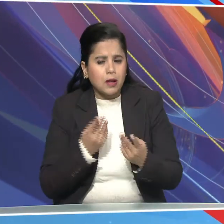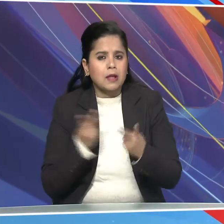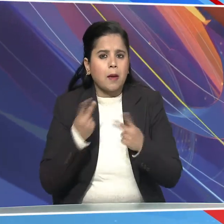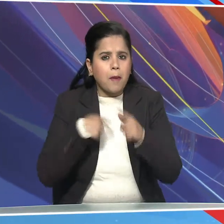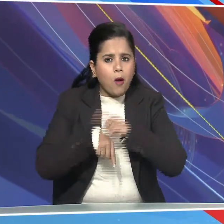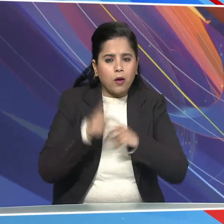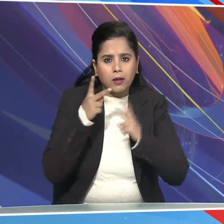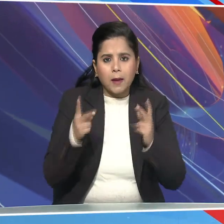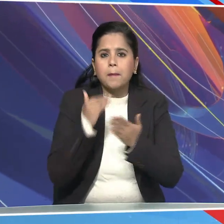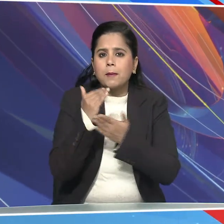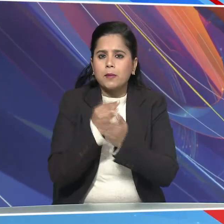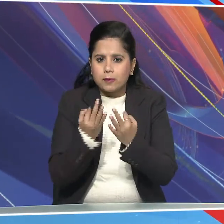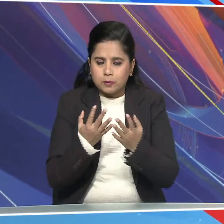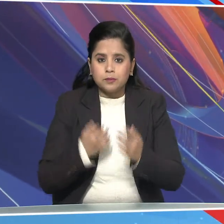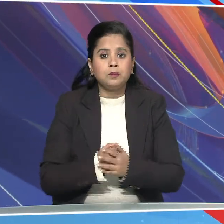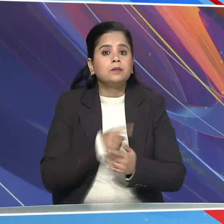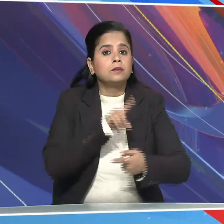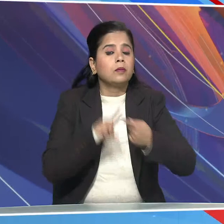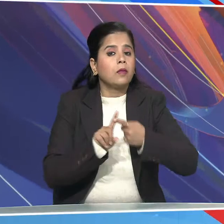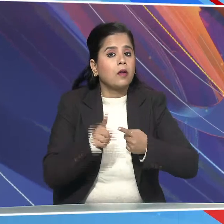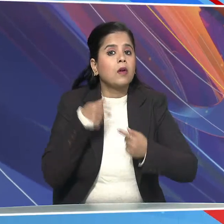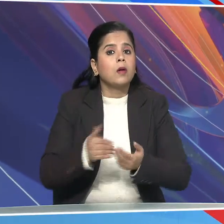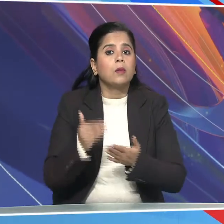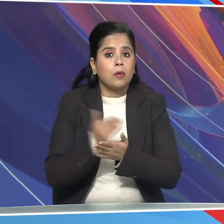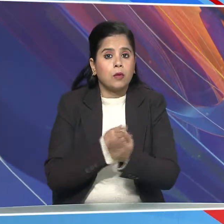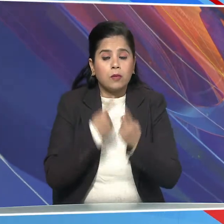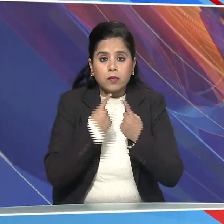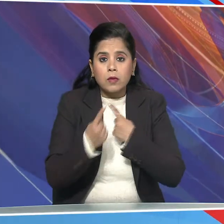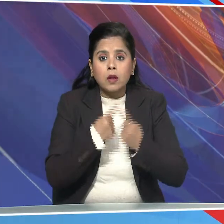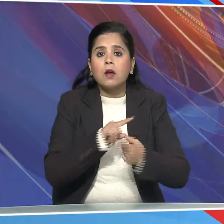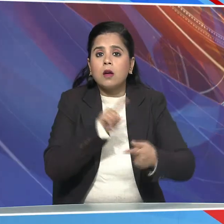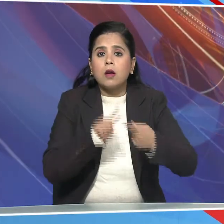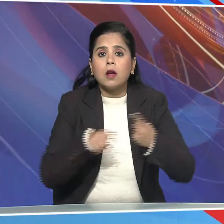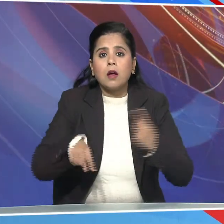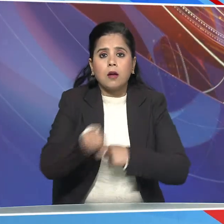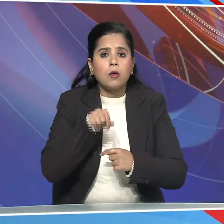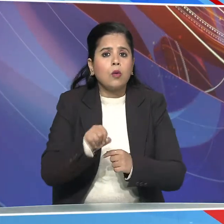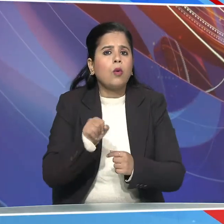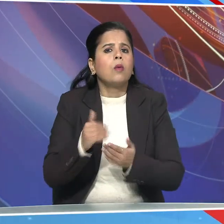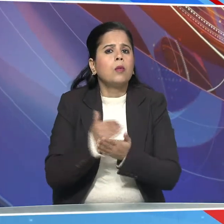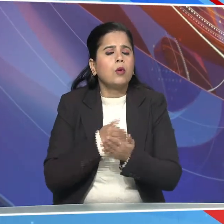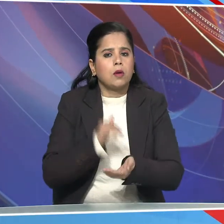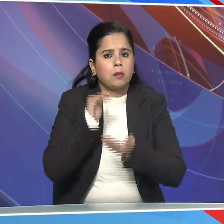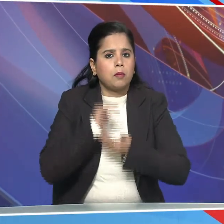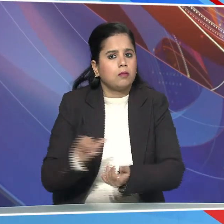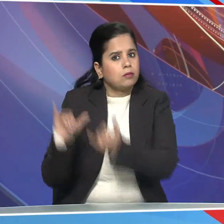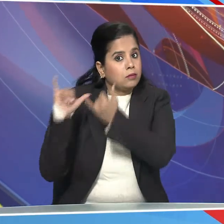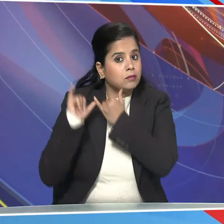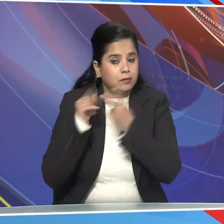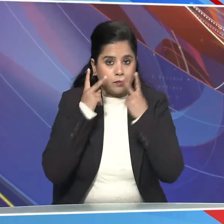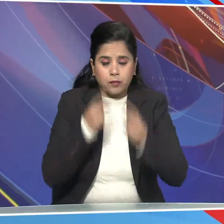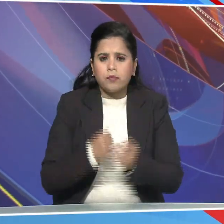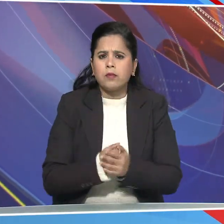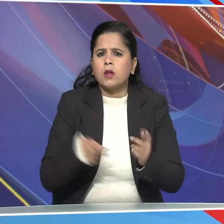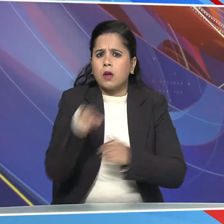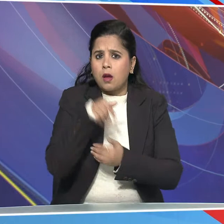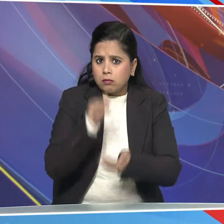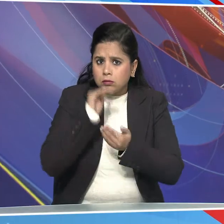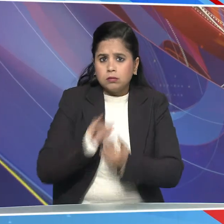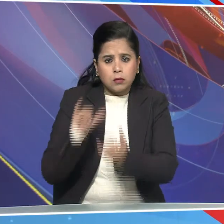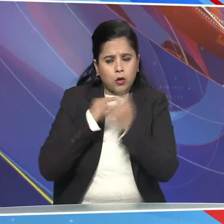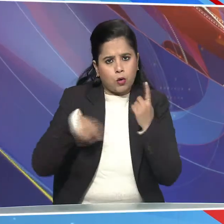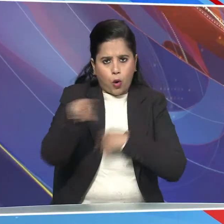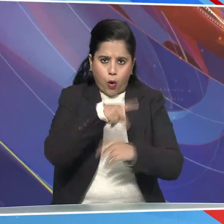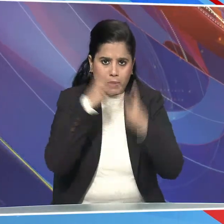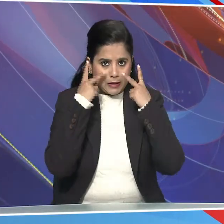धारावाहिकों की तो चलिए बात करते हैं आपके साथ सबसे पहले धारावाहिक बालकृष्ण की आज के इस धारावाहिक में